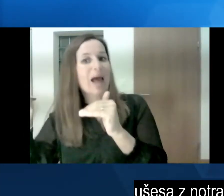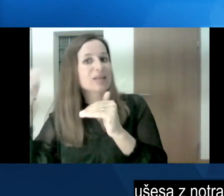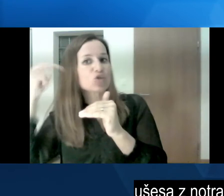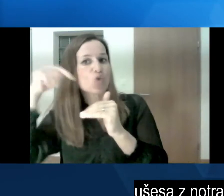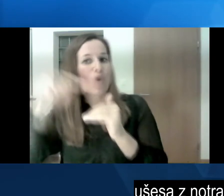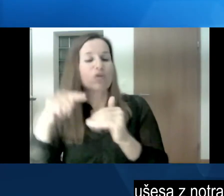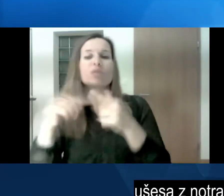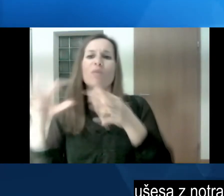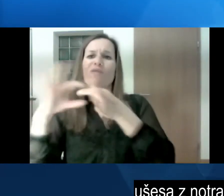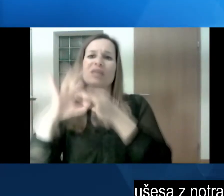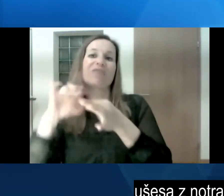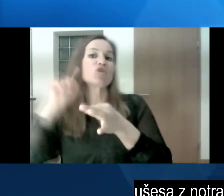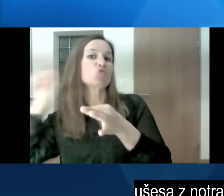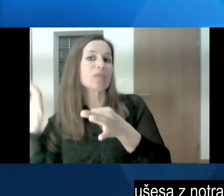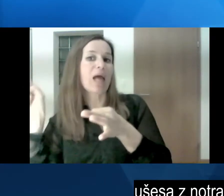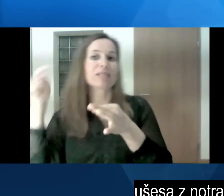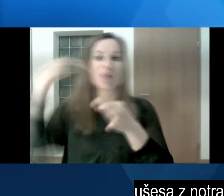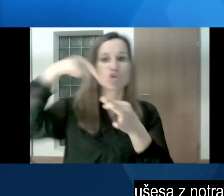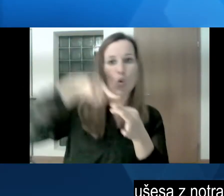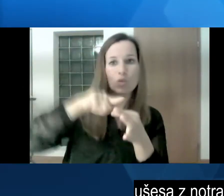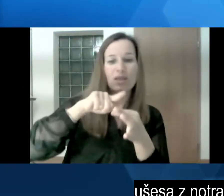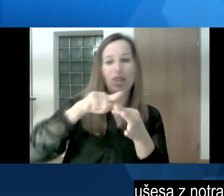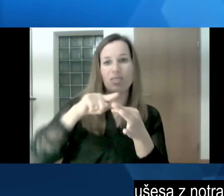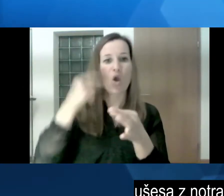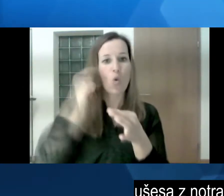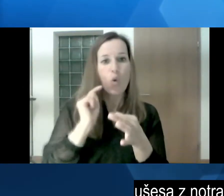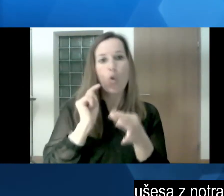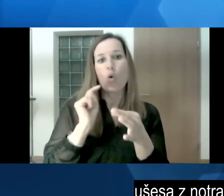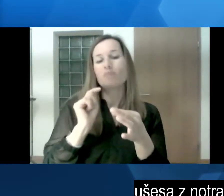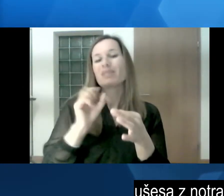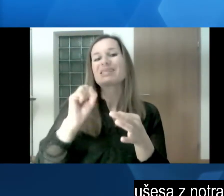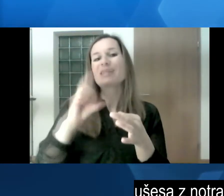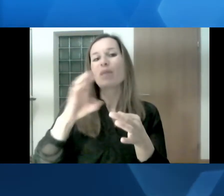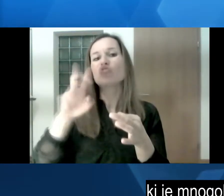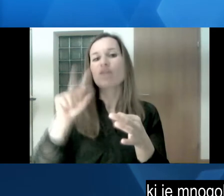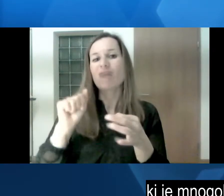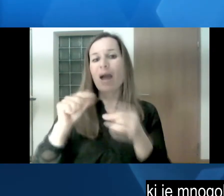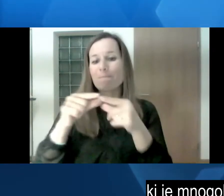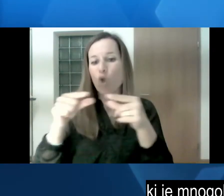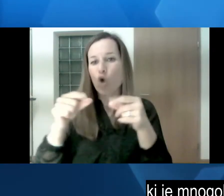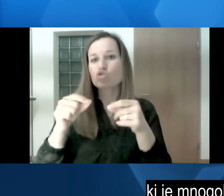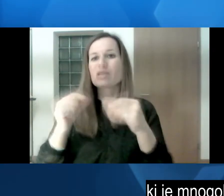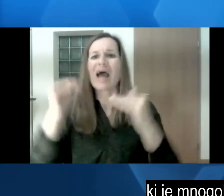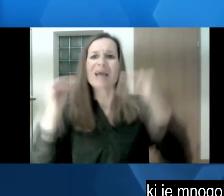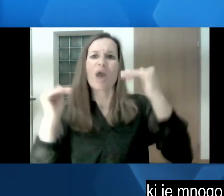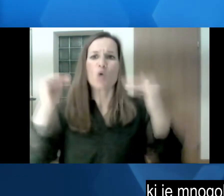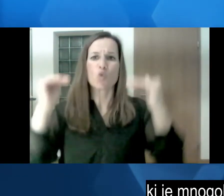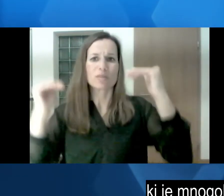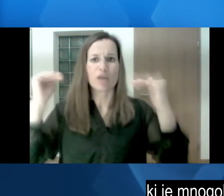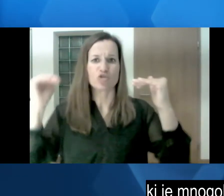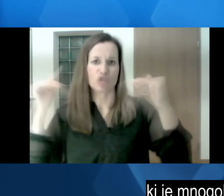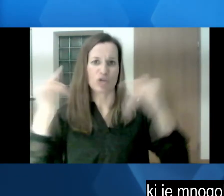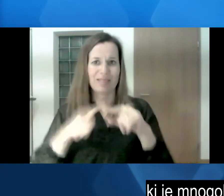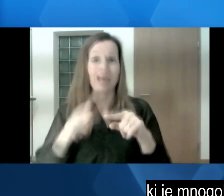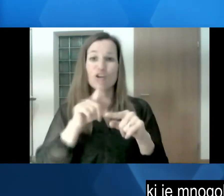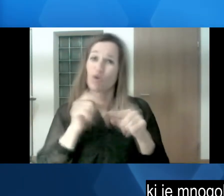pravi stapesna ploščica, stremenčeva ploščica, ravnotežni del, ki je mnogokrat tudi